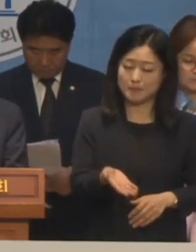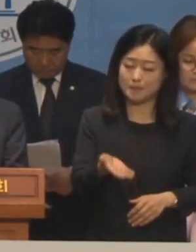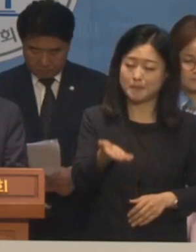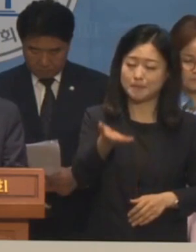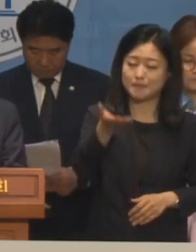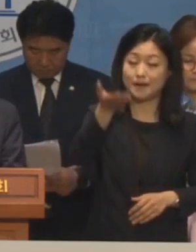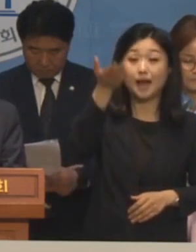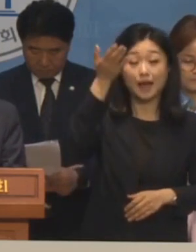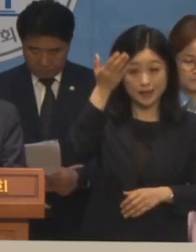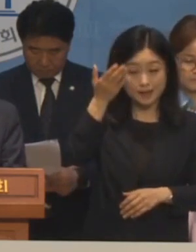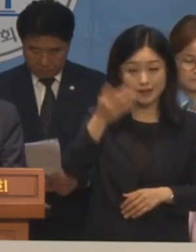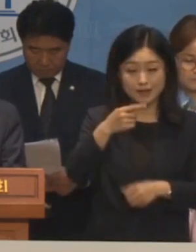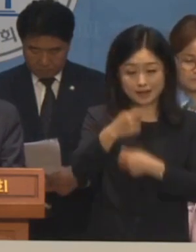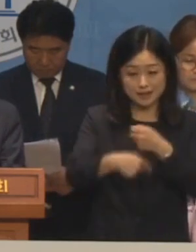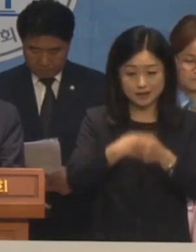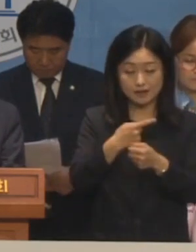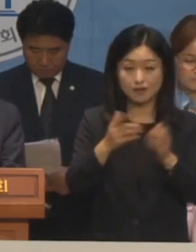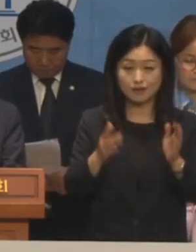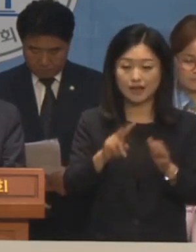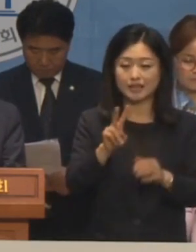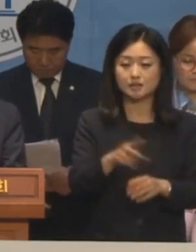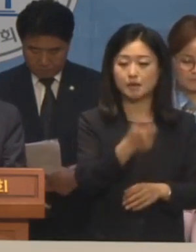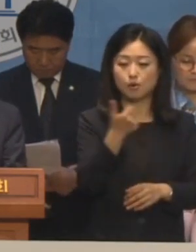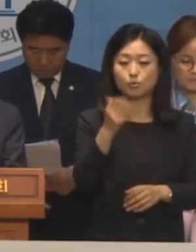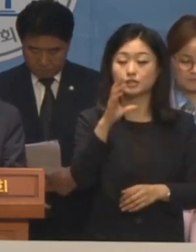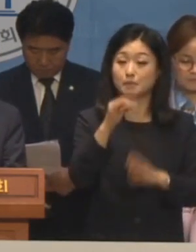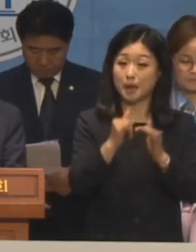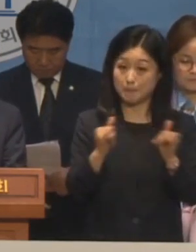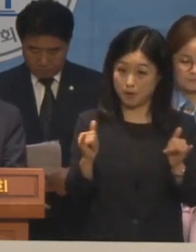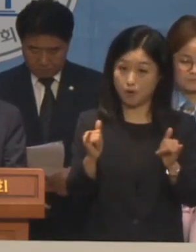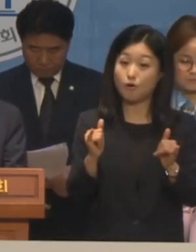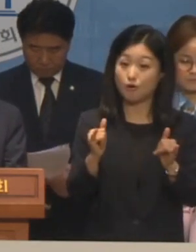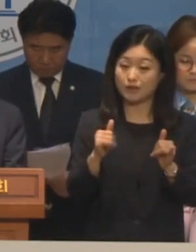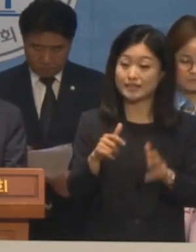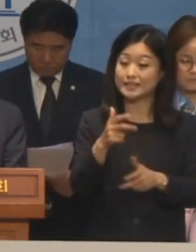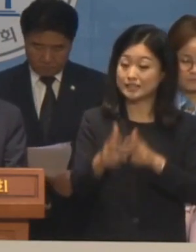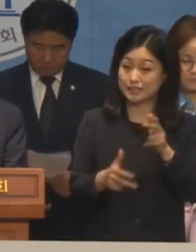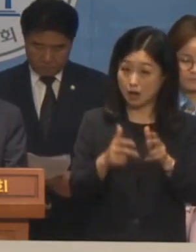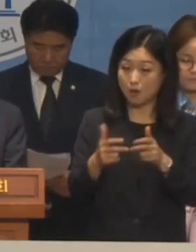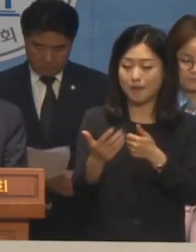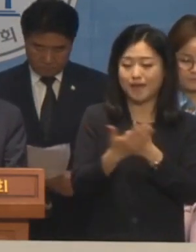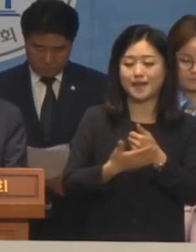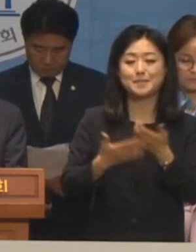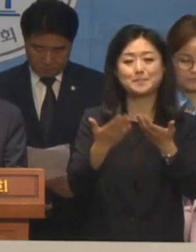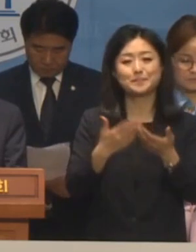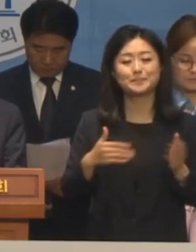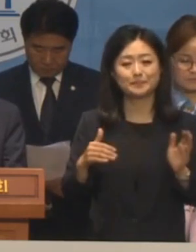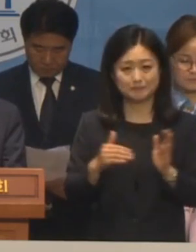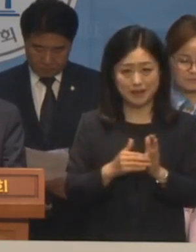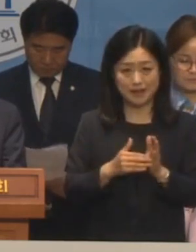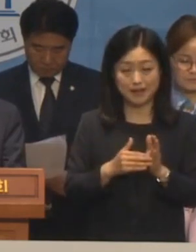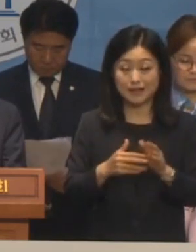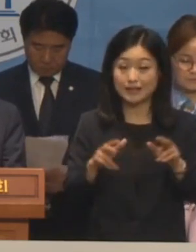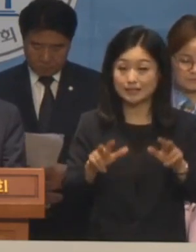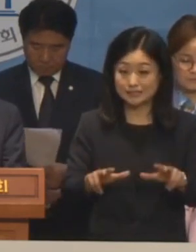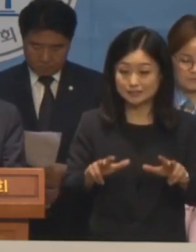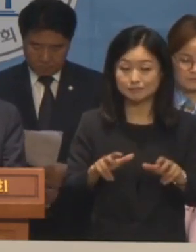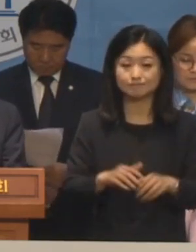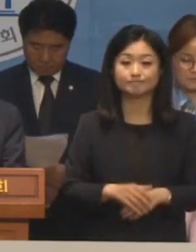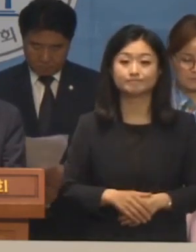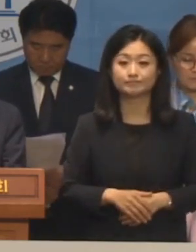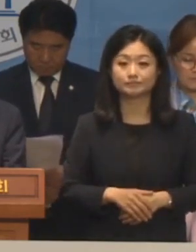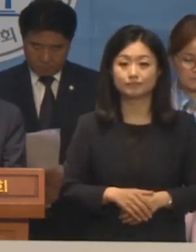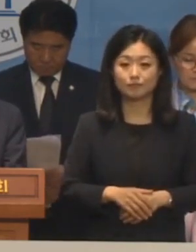매년 250만 명의 학생들이 예술강좌 지원 사업의 수혜를 받고 있다. 현 정부는